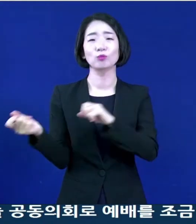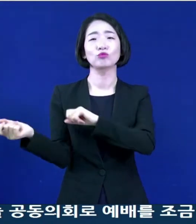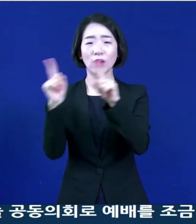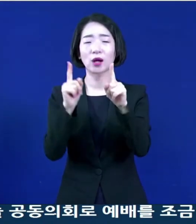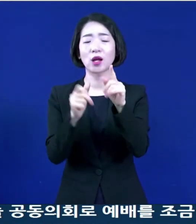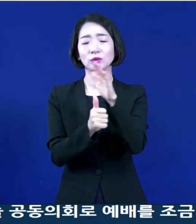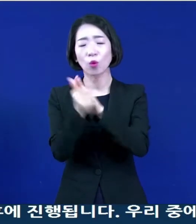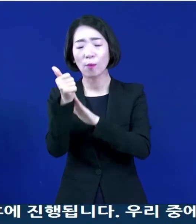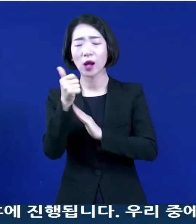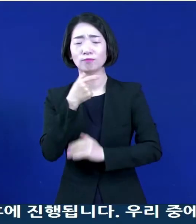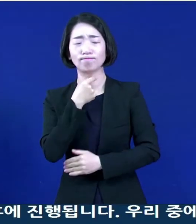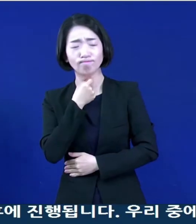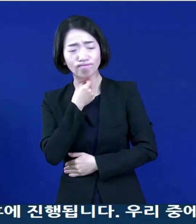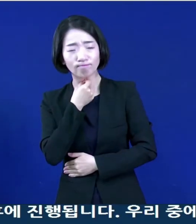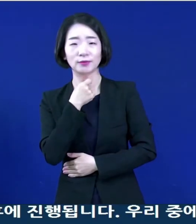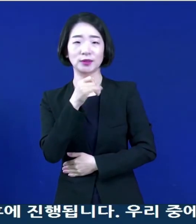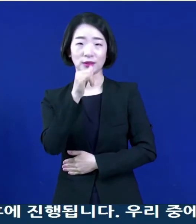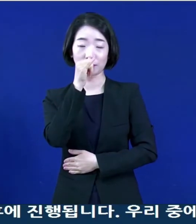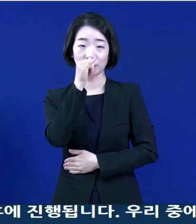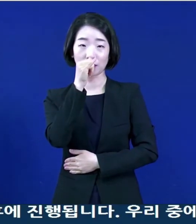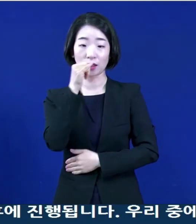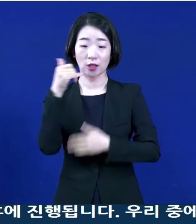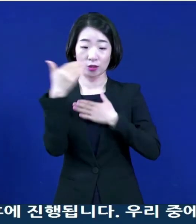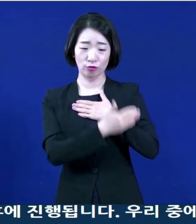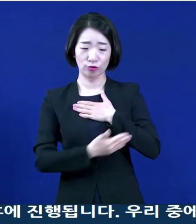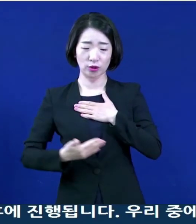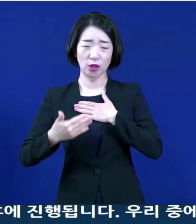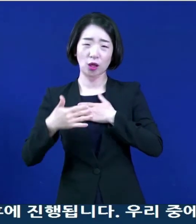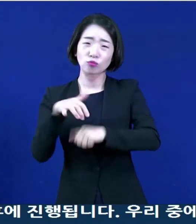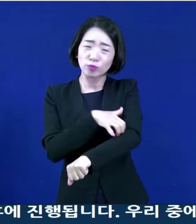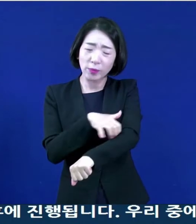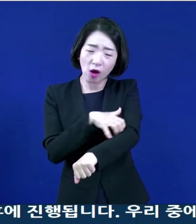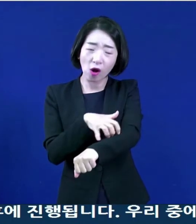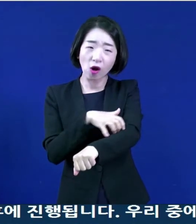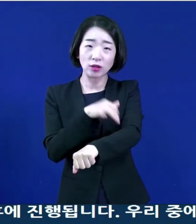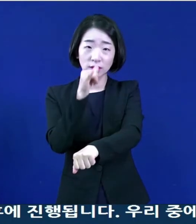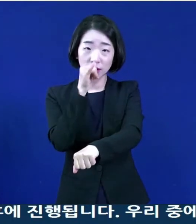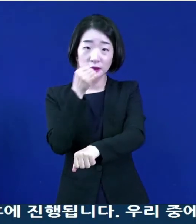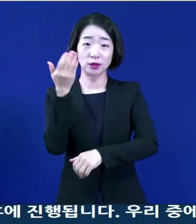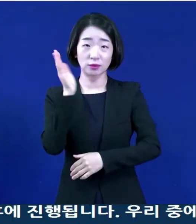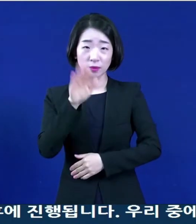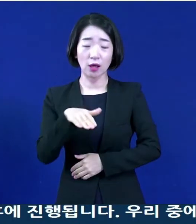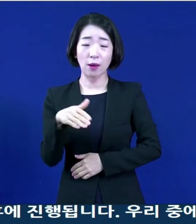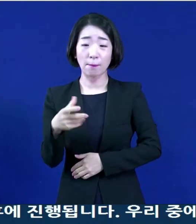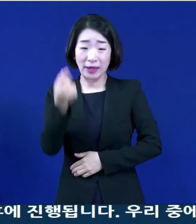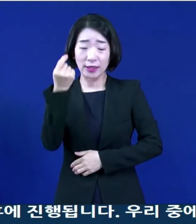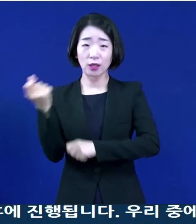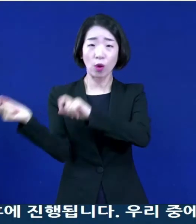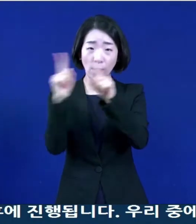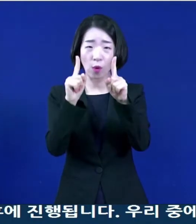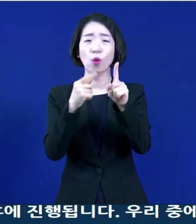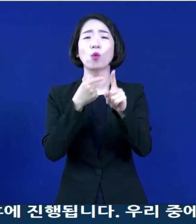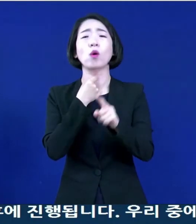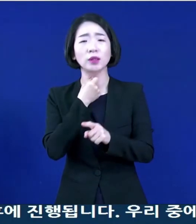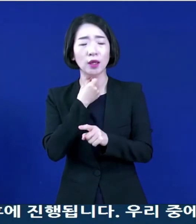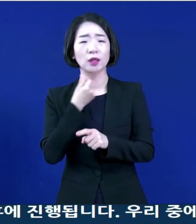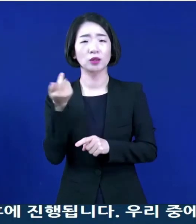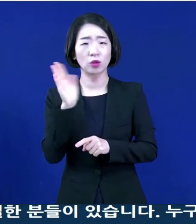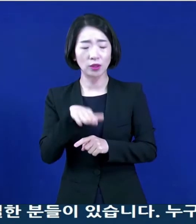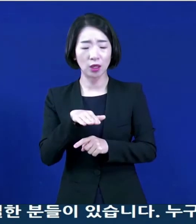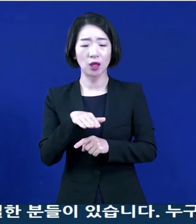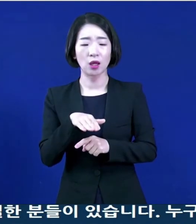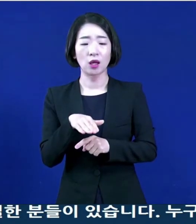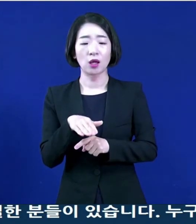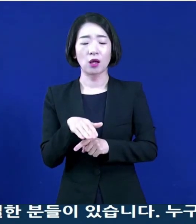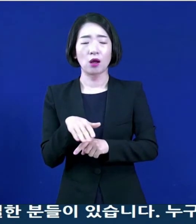일시적인 몸이 불편을 겪어도 빨리 회복되기를 바라는데, 그 몸의 불편이 해결될